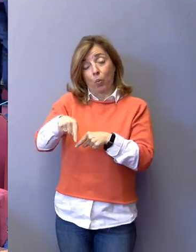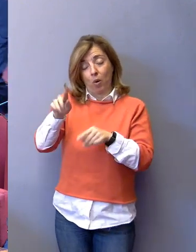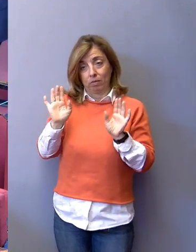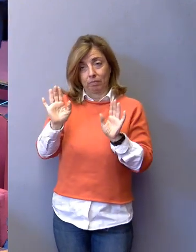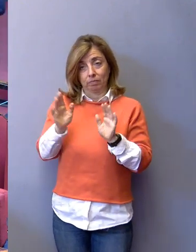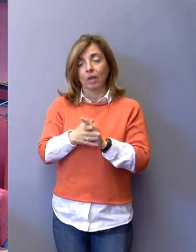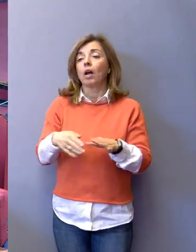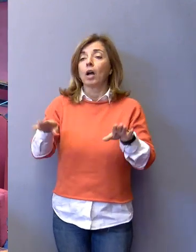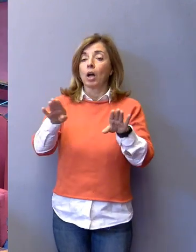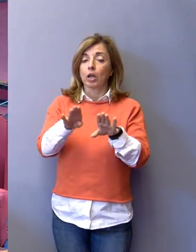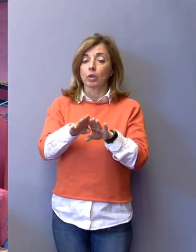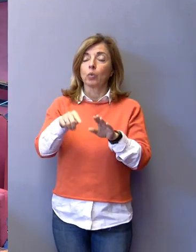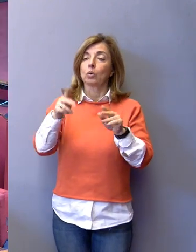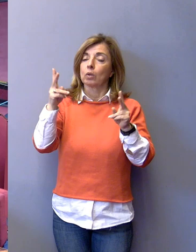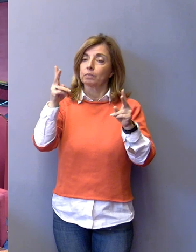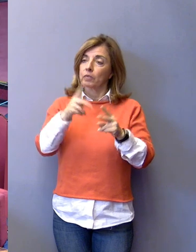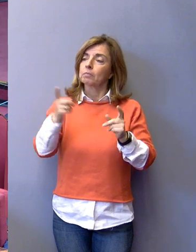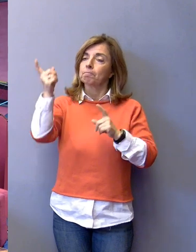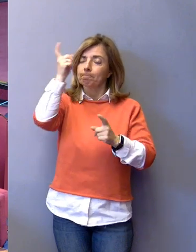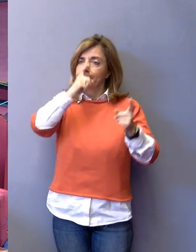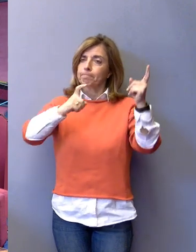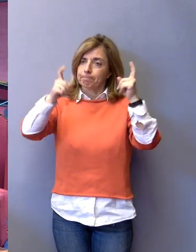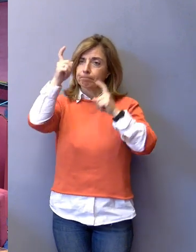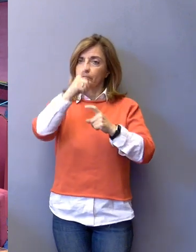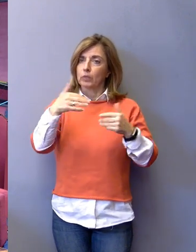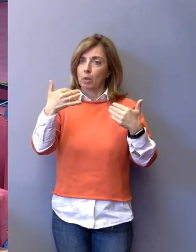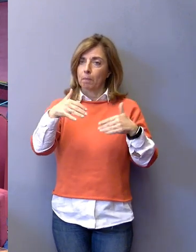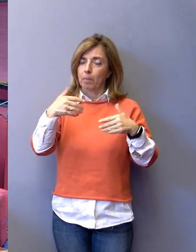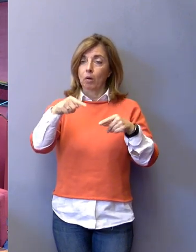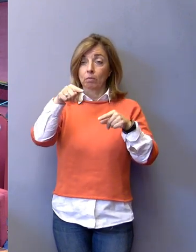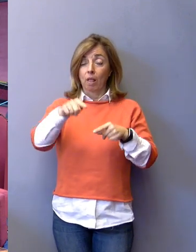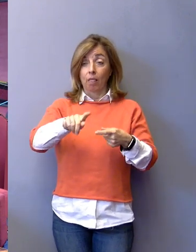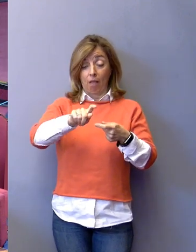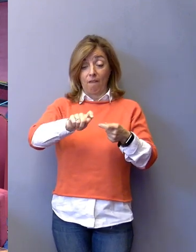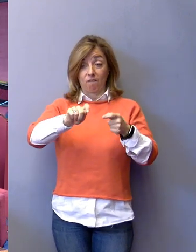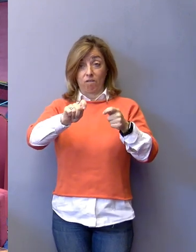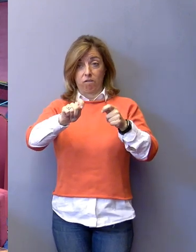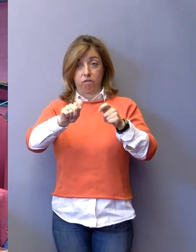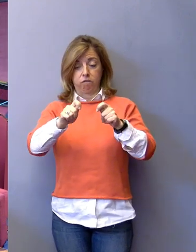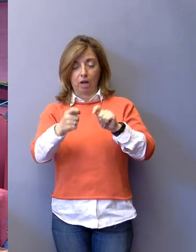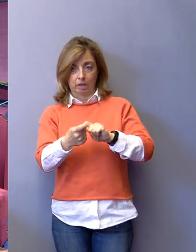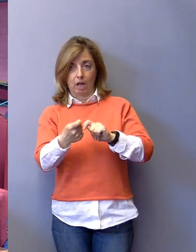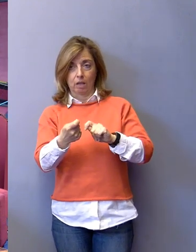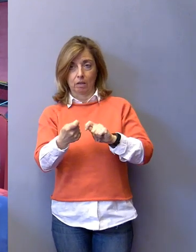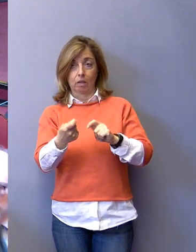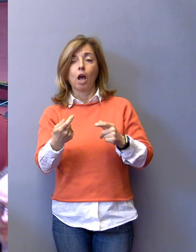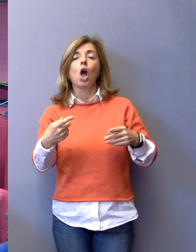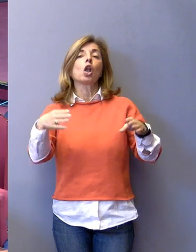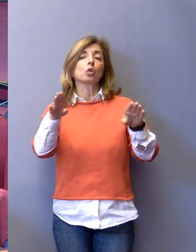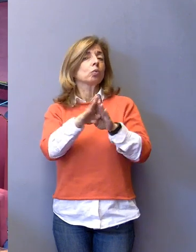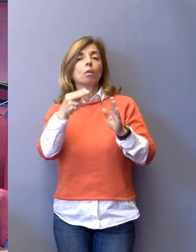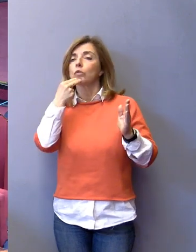compare Non è scritto e siamo molto preoccupati in questa variante e chiudo chiamandola come è purtroppo